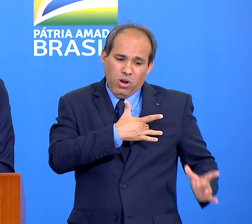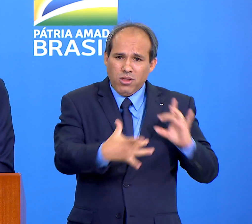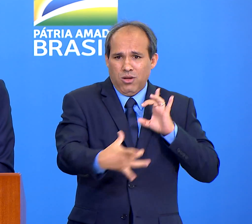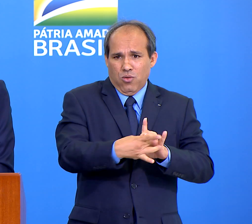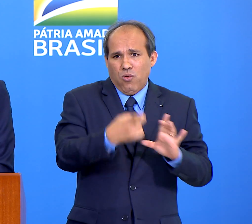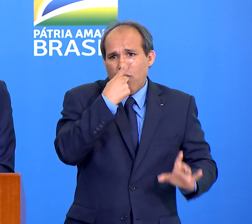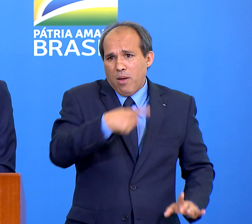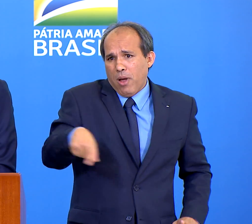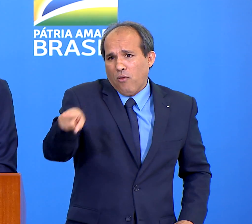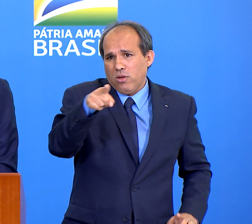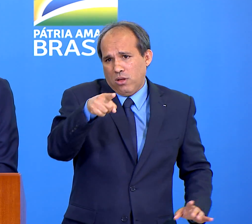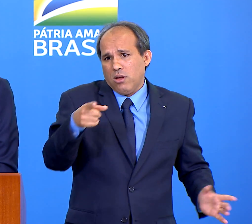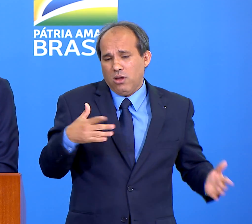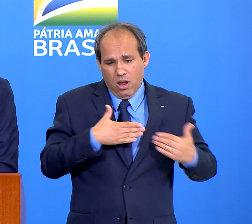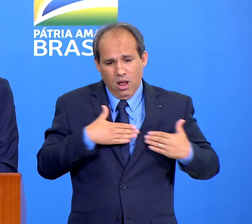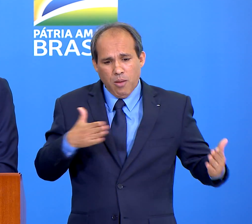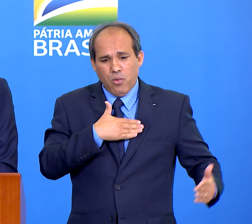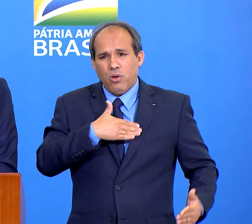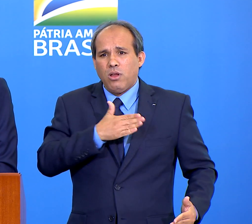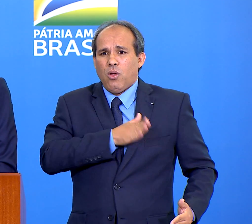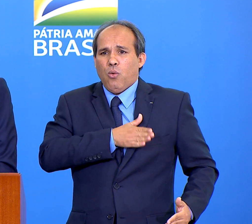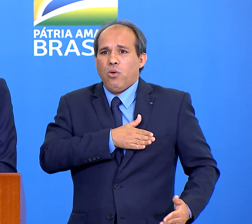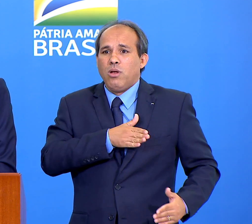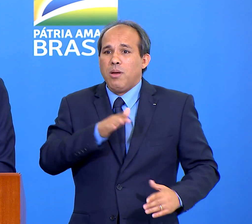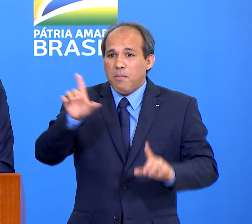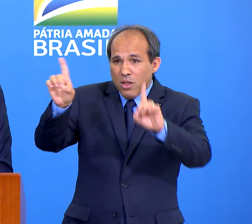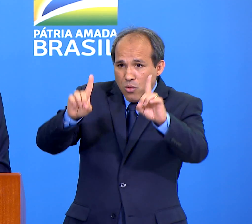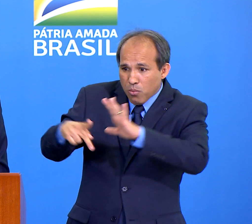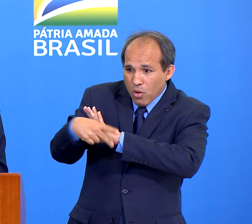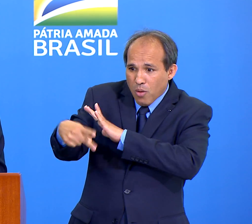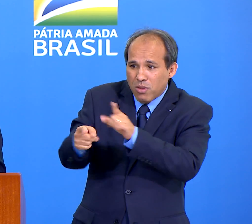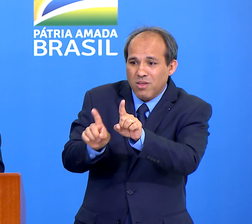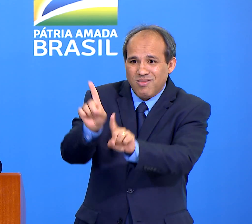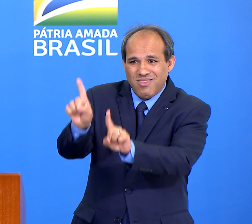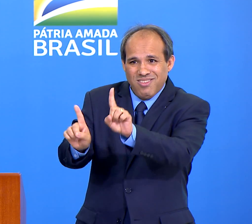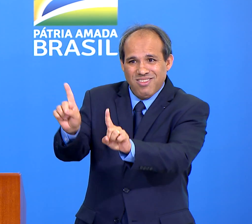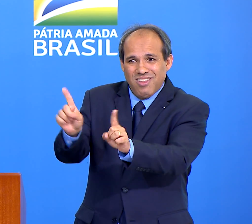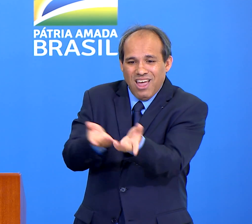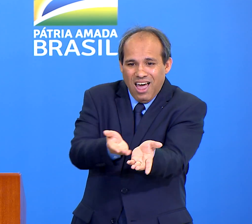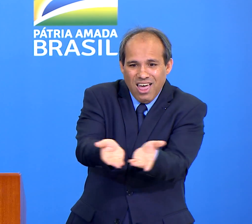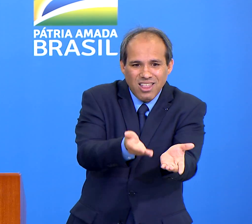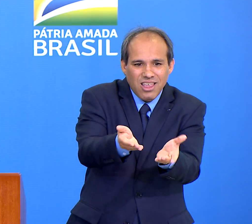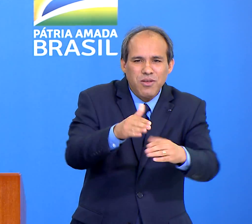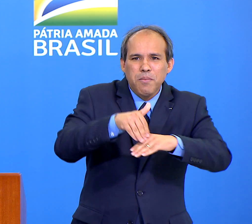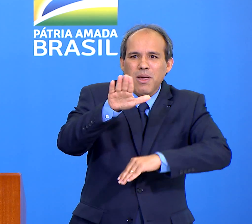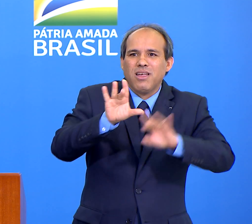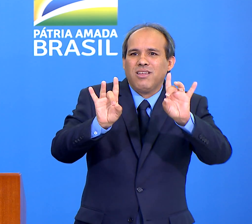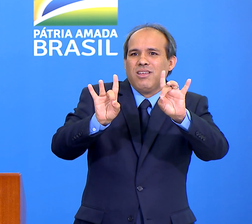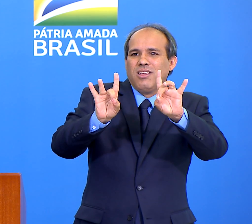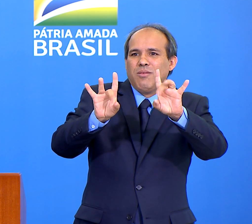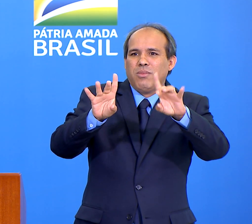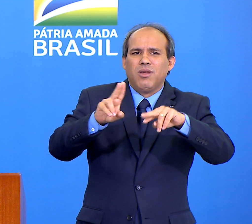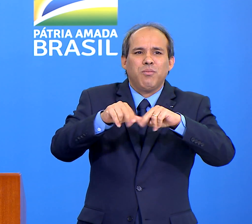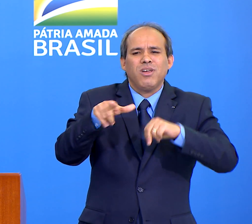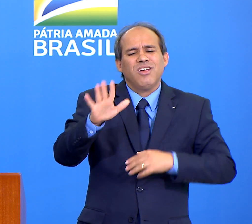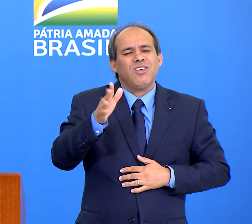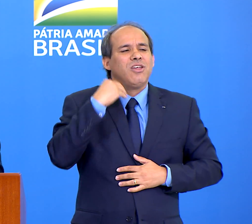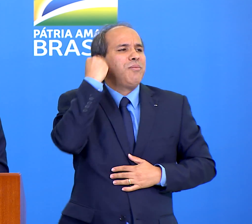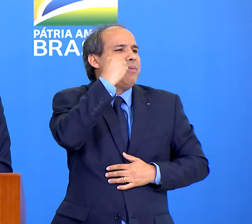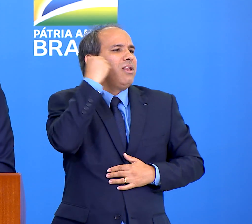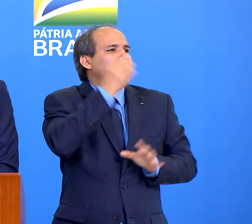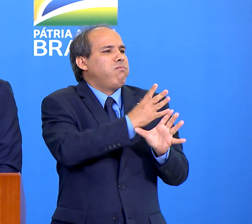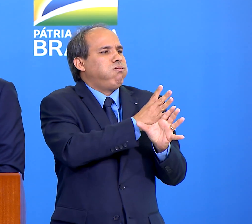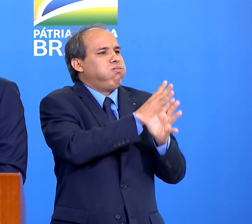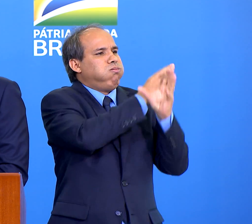500 as pessoas com deficiência normalmente são aquelas que atendem de uma maneira especial por que passarão sua